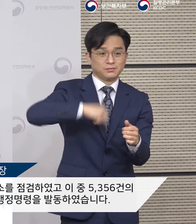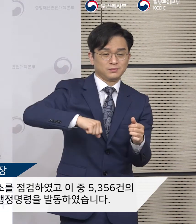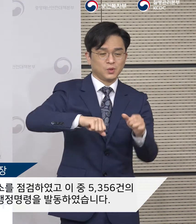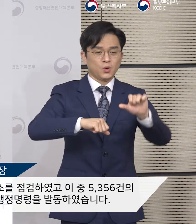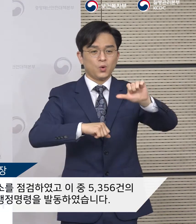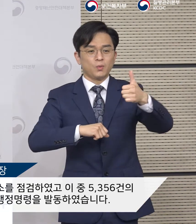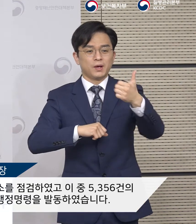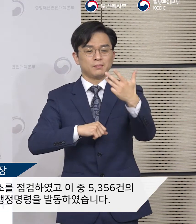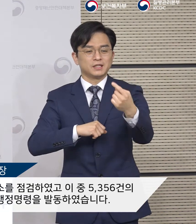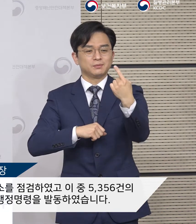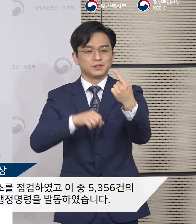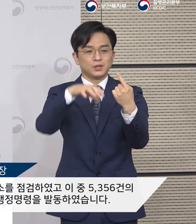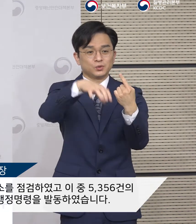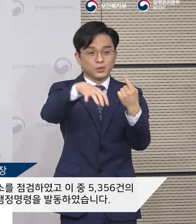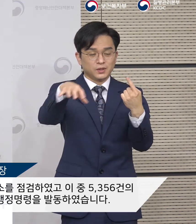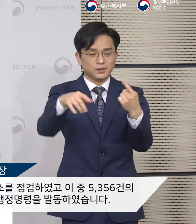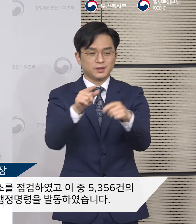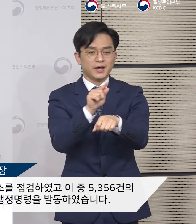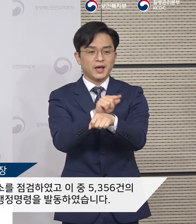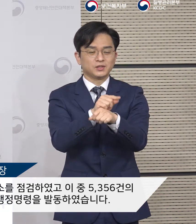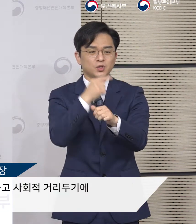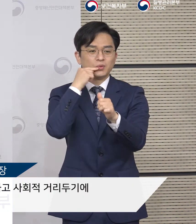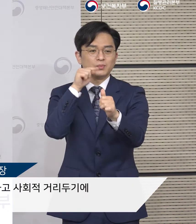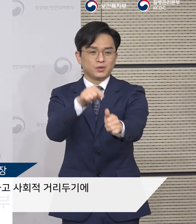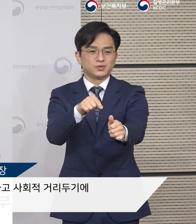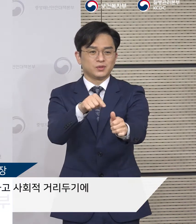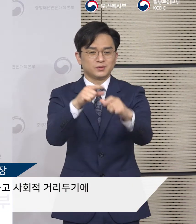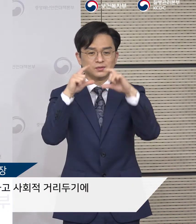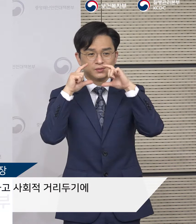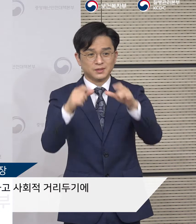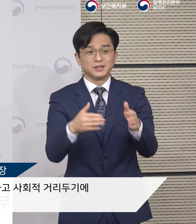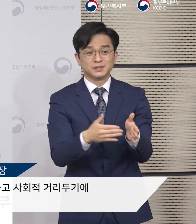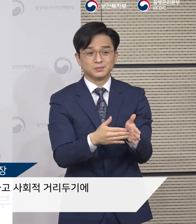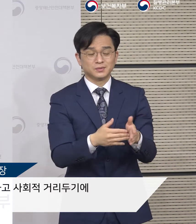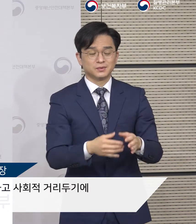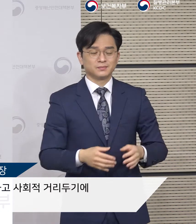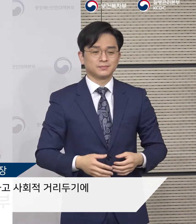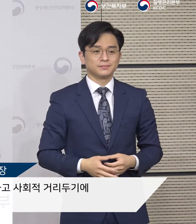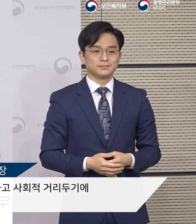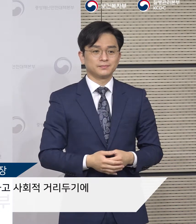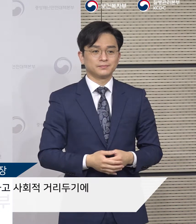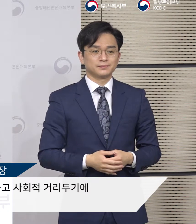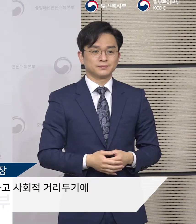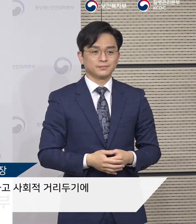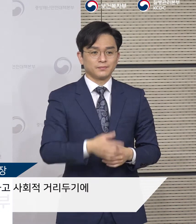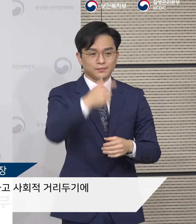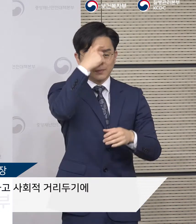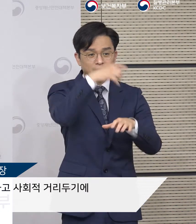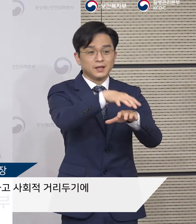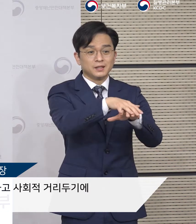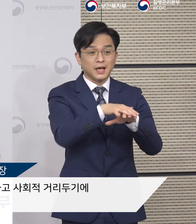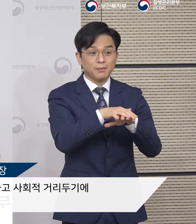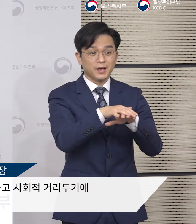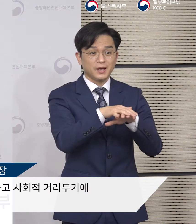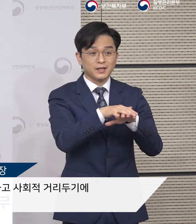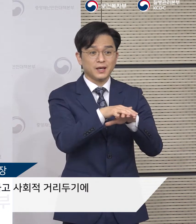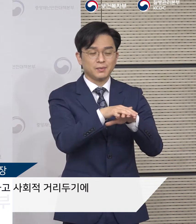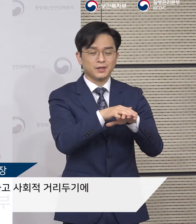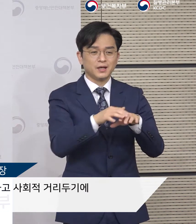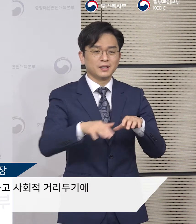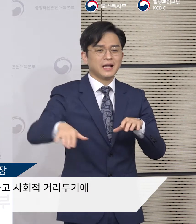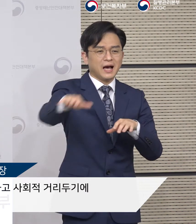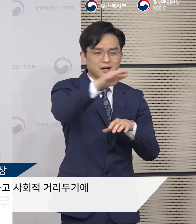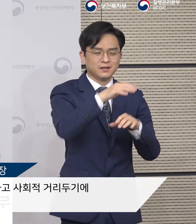581개소의 행정명령을 발동하였습니다. 그동안 많은 종교단체에서 종교행사를 자제하고